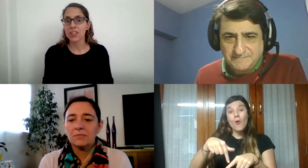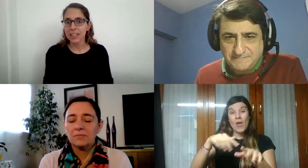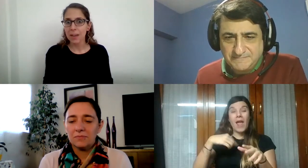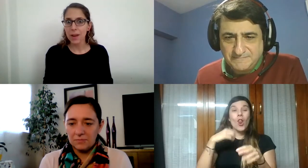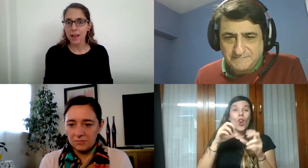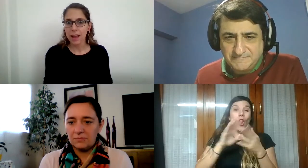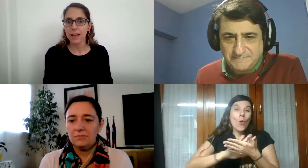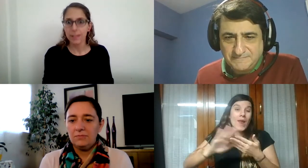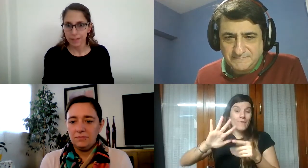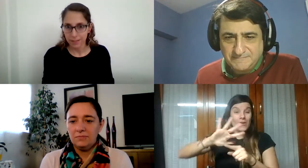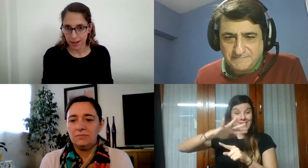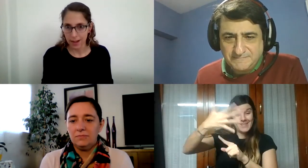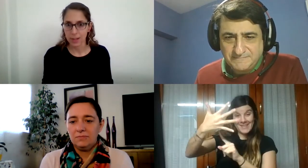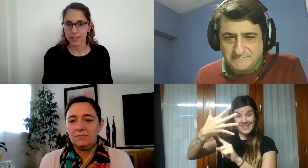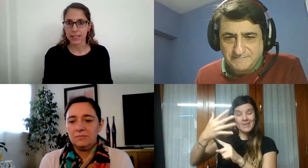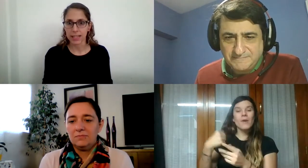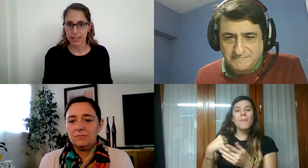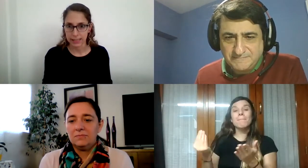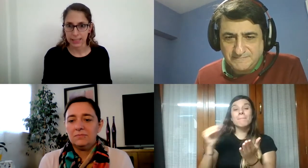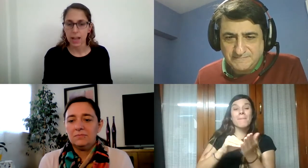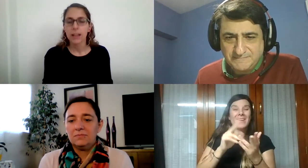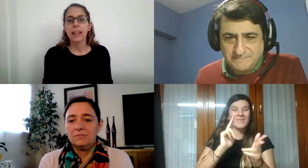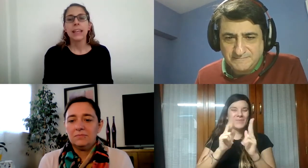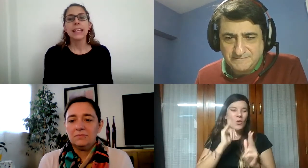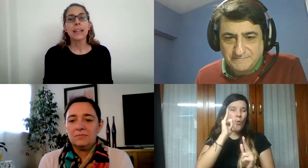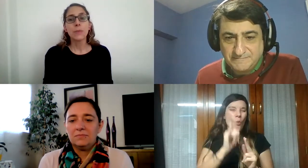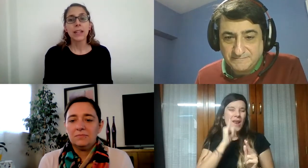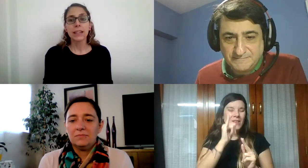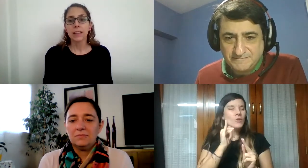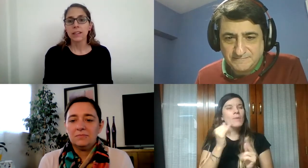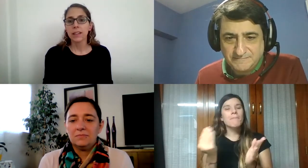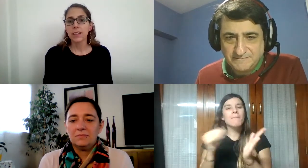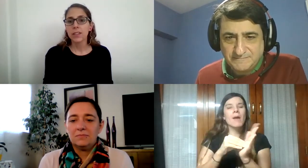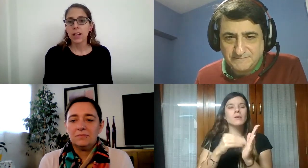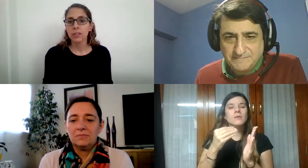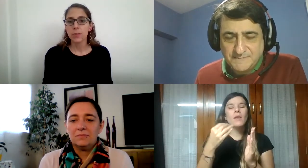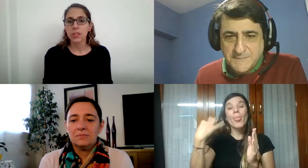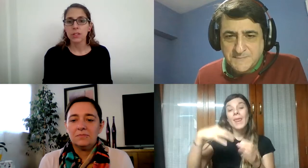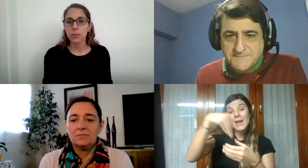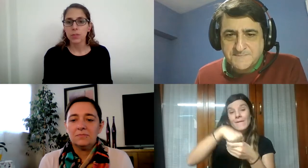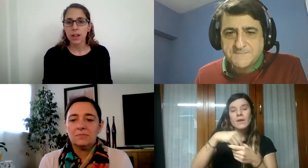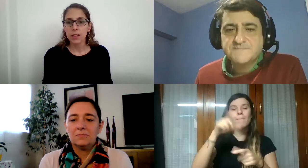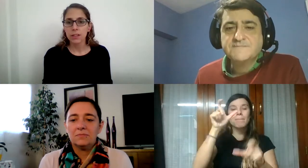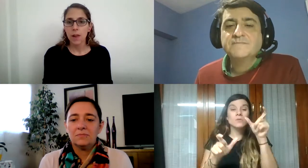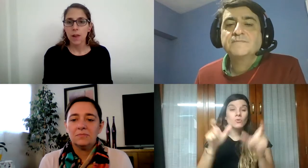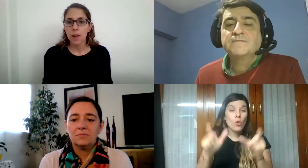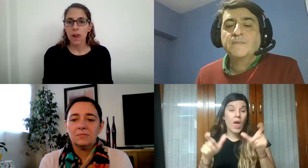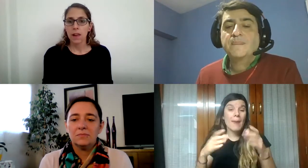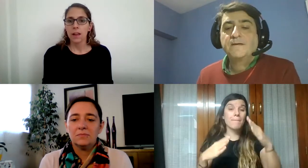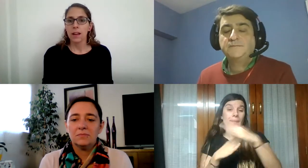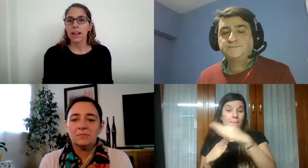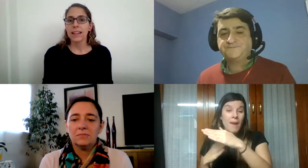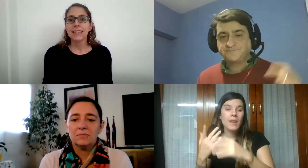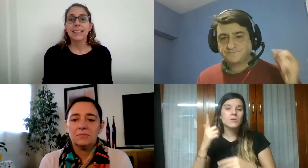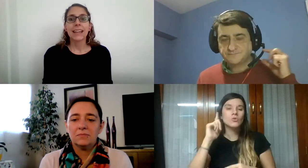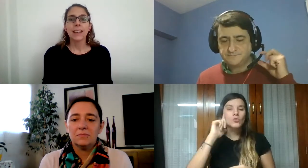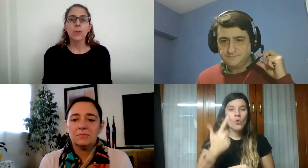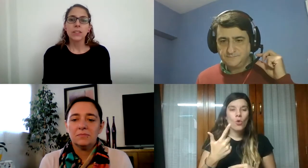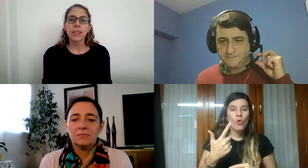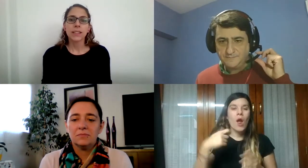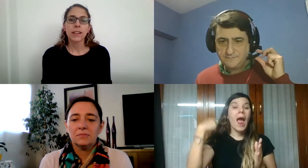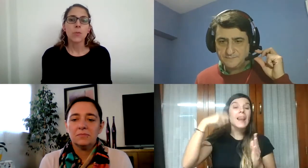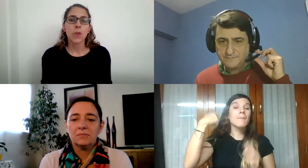pero siempre en lengua de señas argentina. Y también en esta quinta edición algo que hemos incorporado es que